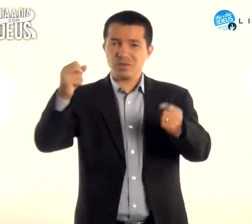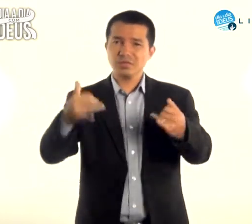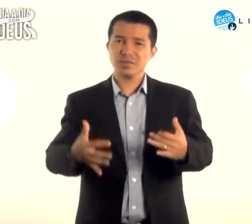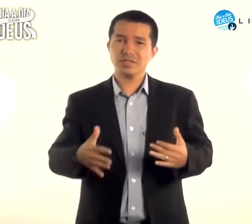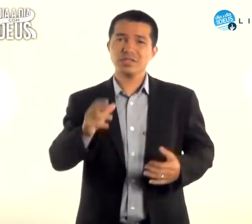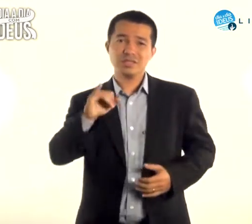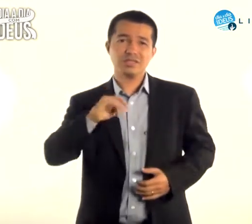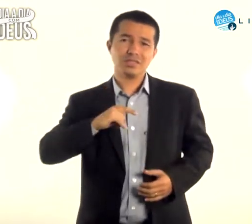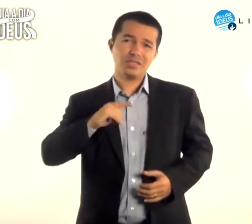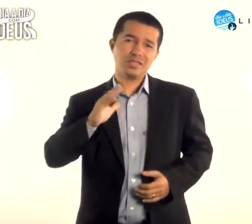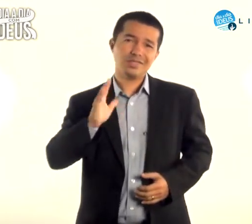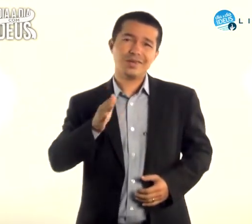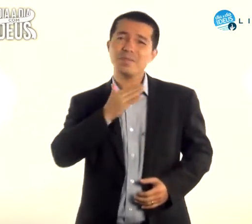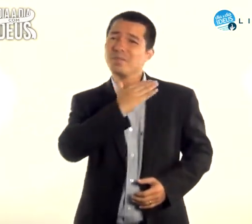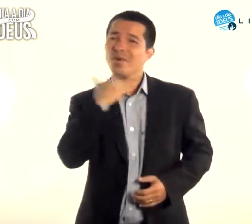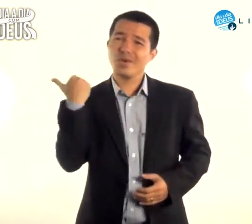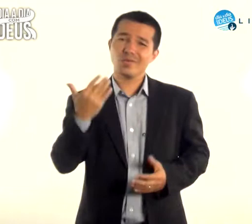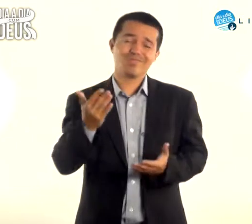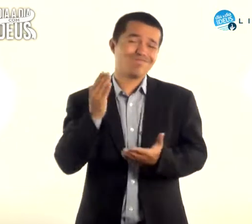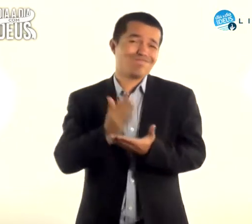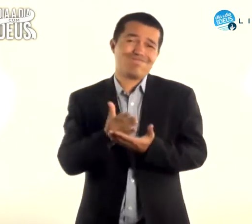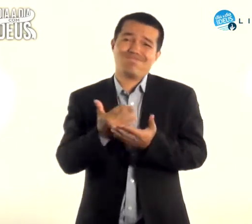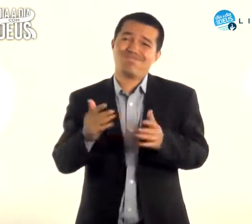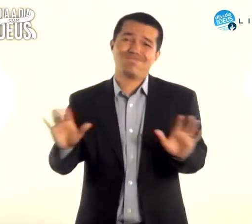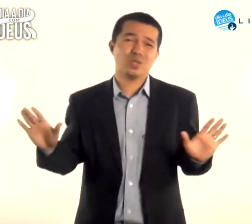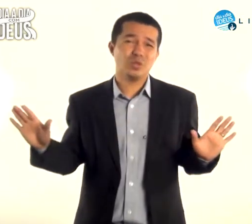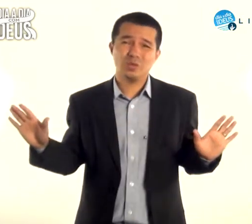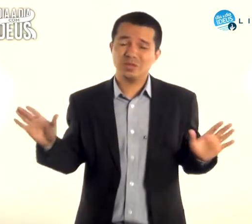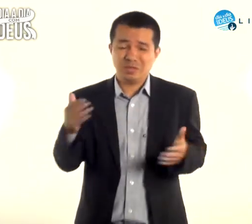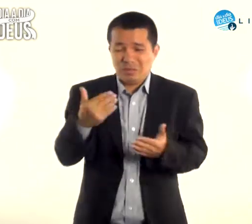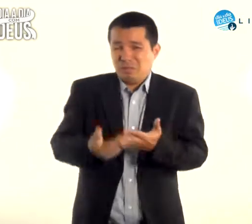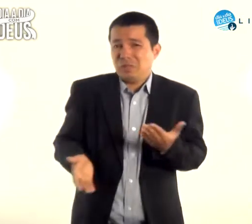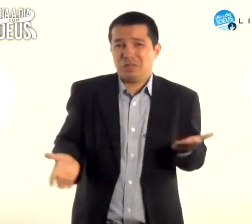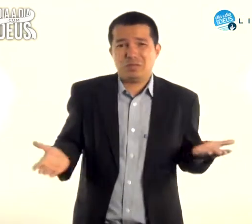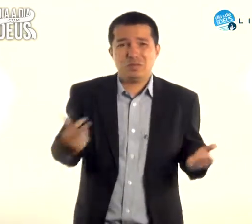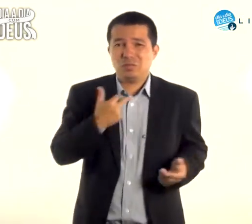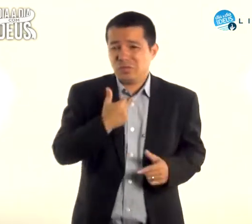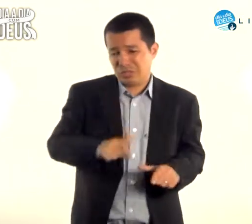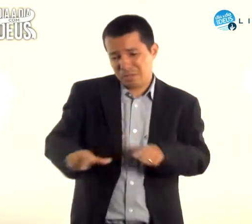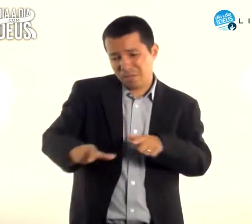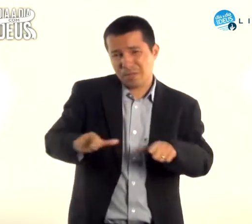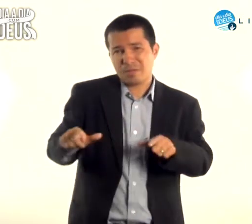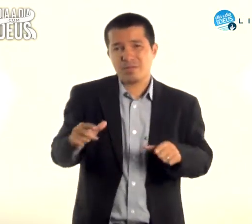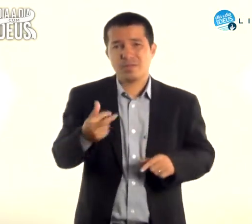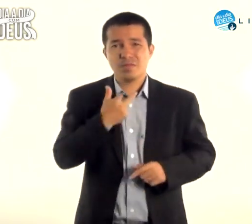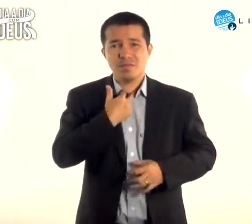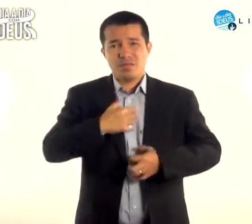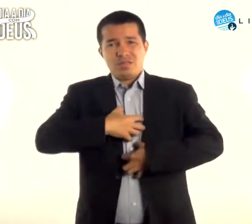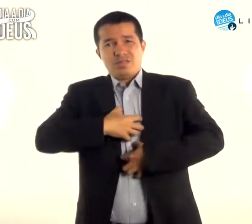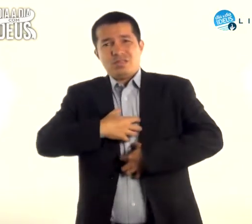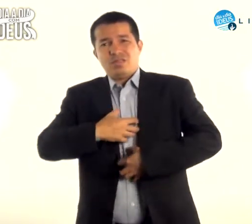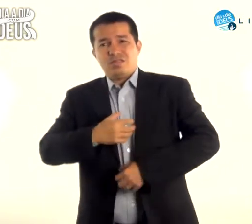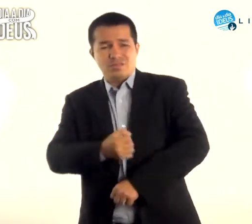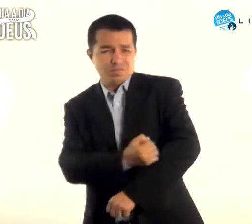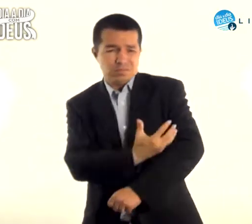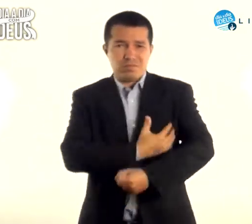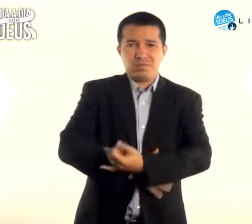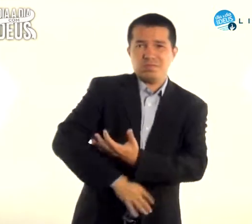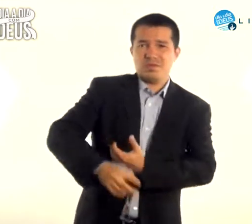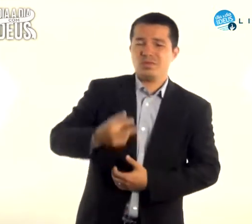Não pode experimentar mais a vida. Não pode sentir. Não pode trabalhar. Não pode colher fruto do seu trabalho. Já se foi.